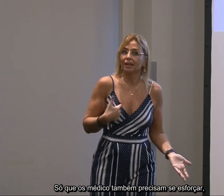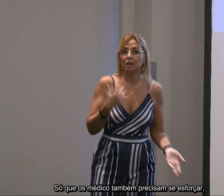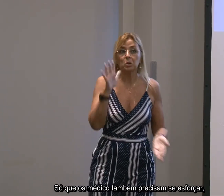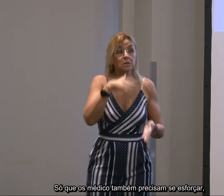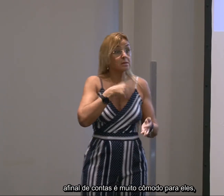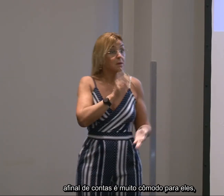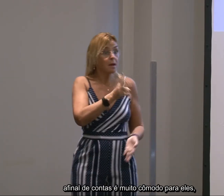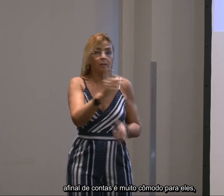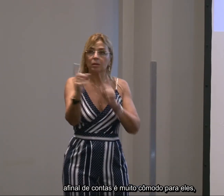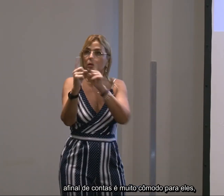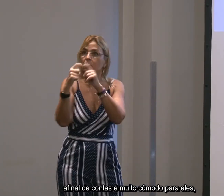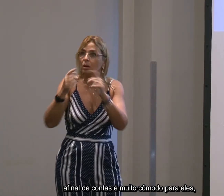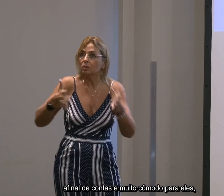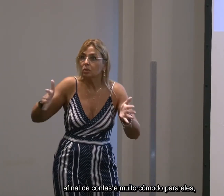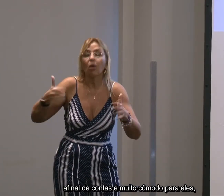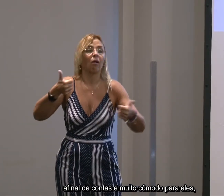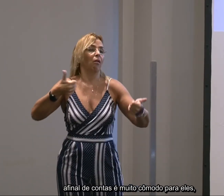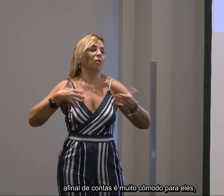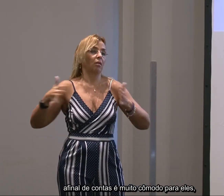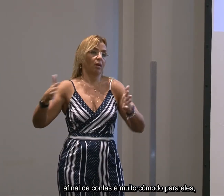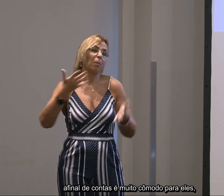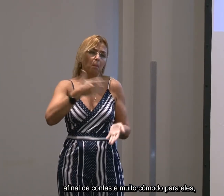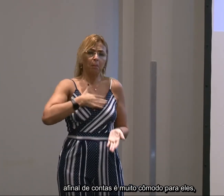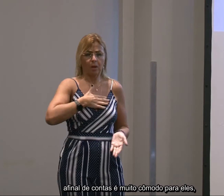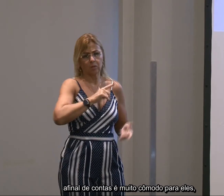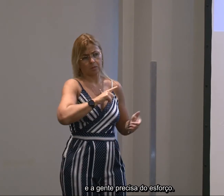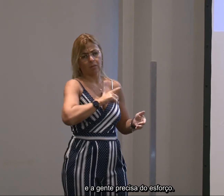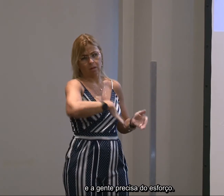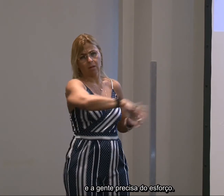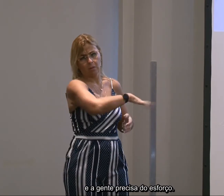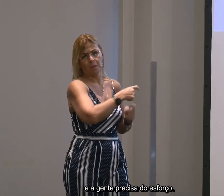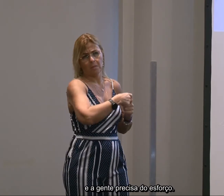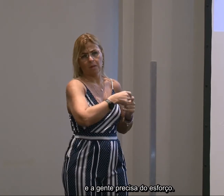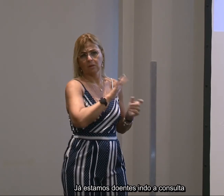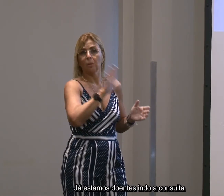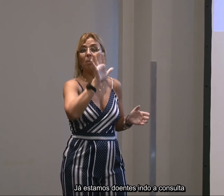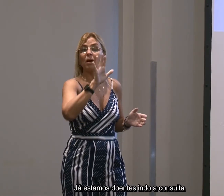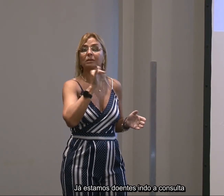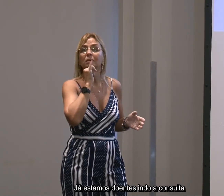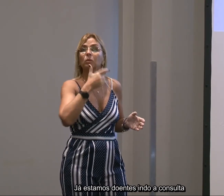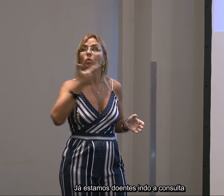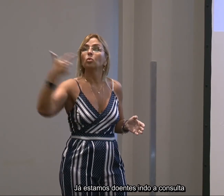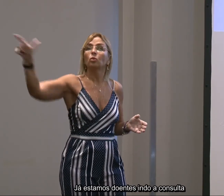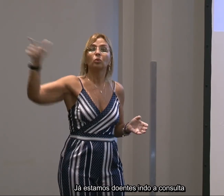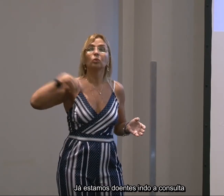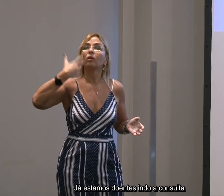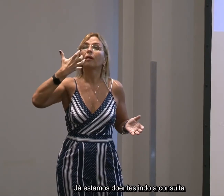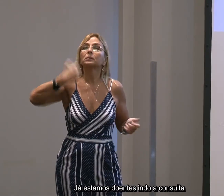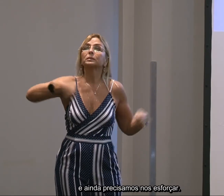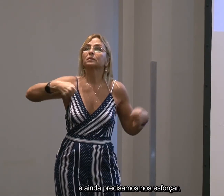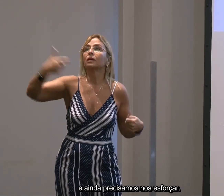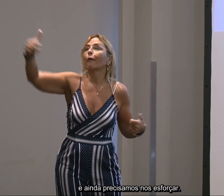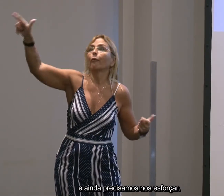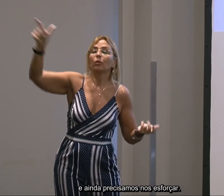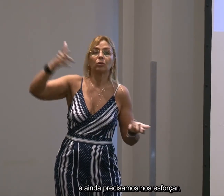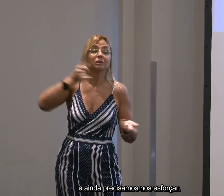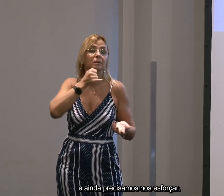se esforçar, afinal de contas é muito cômodo para eles e a gente precisa do esforço. A gente já está doente, já está indo à consulta e a gente é quem precisa se